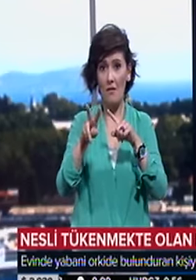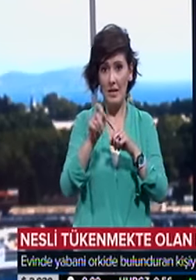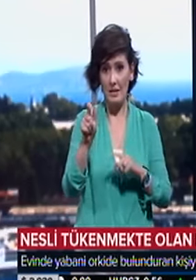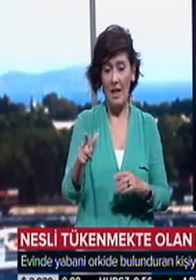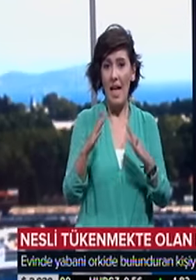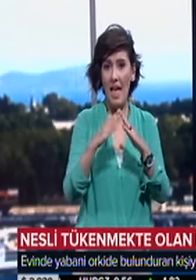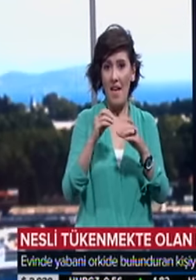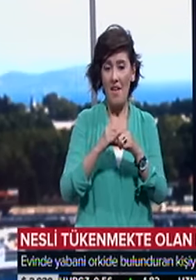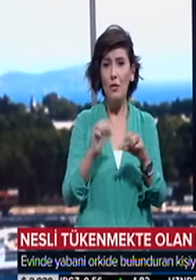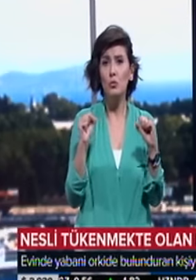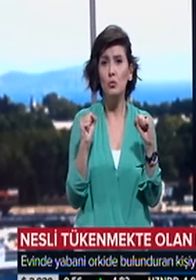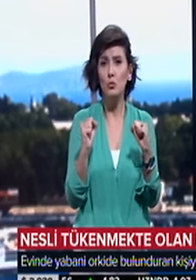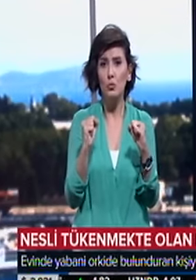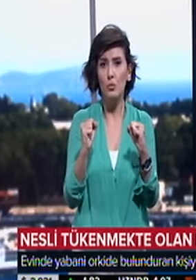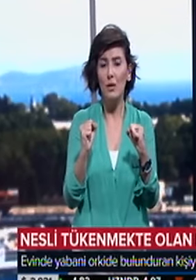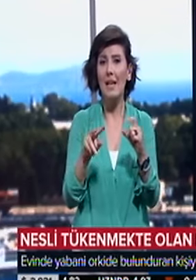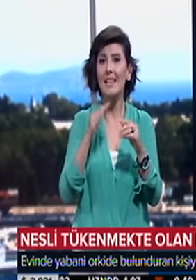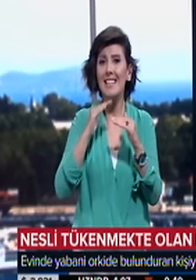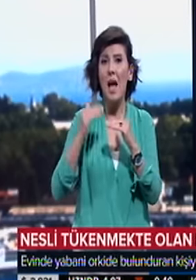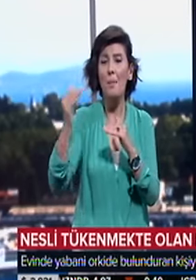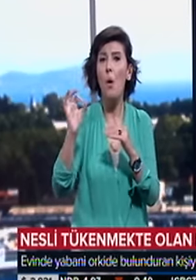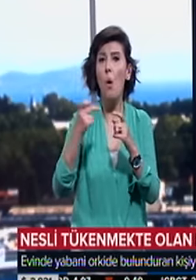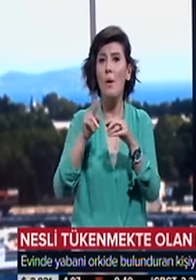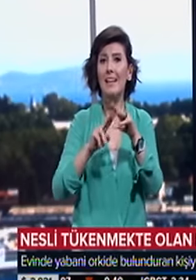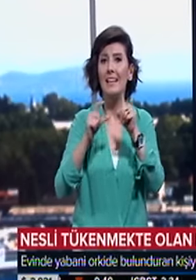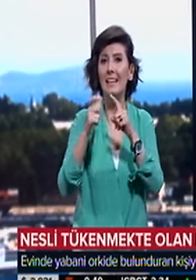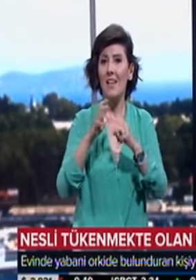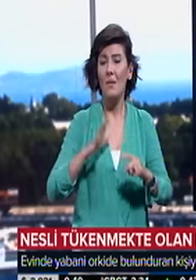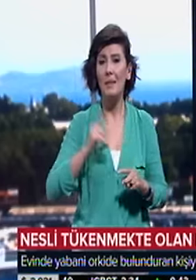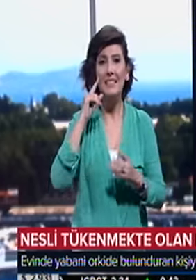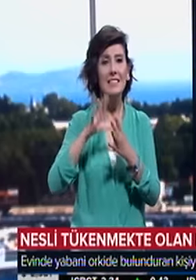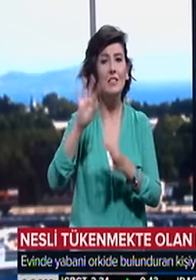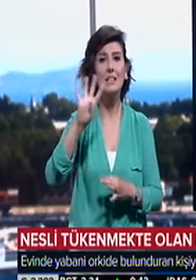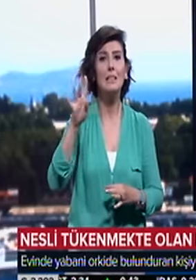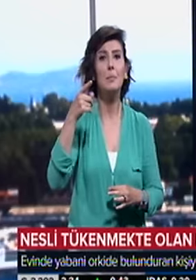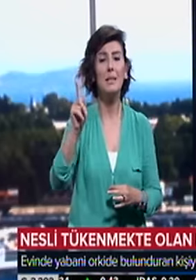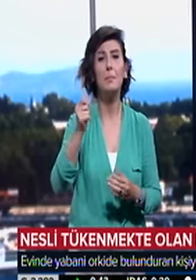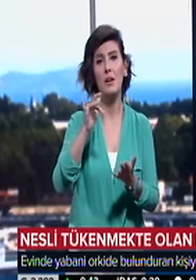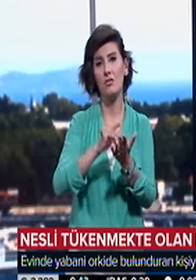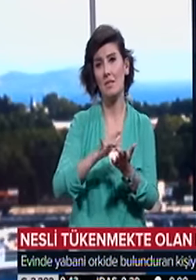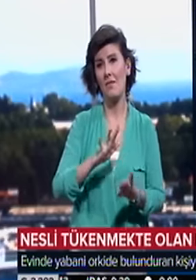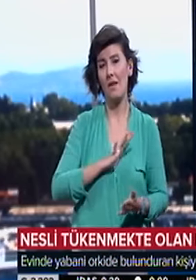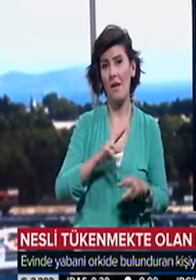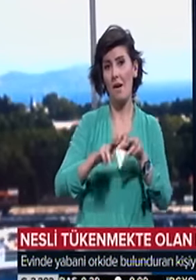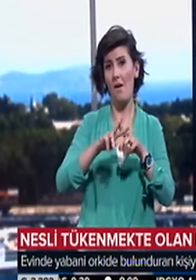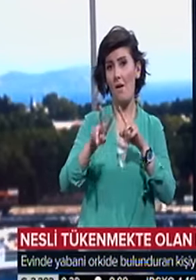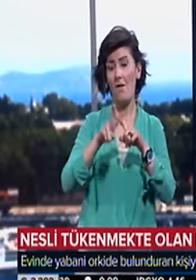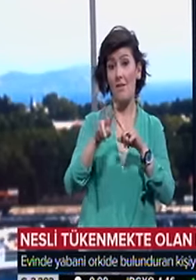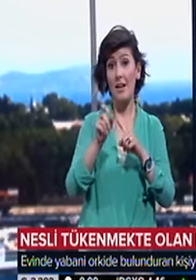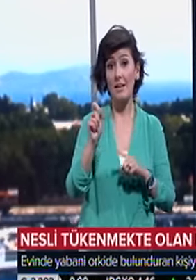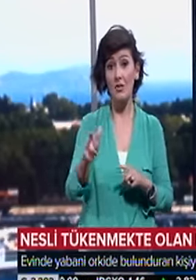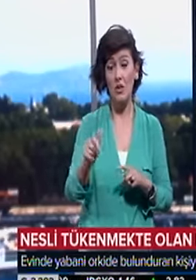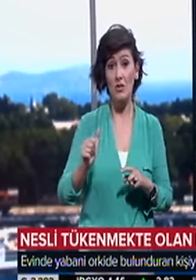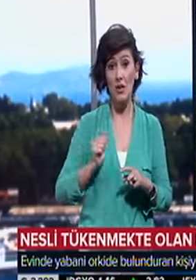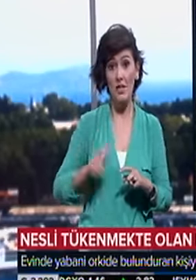ilçesinde evinde kurutulmuş yabani orkide bulunan bir kişiye 40 bin lira para cezası verildi. Kabak İlçe